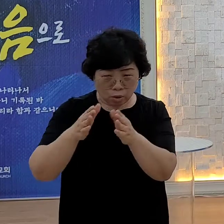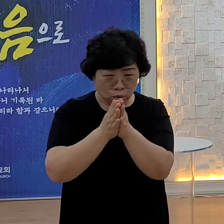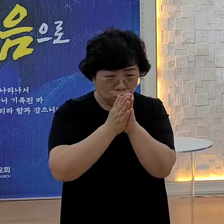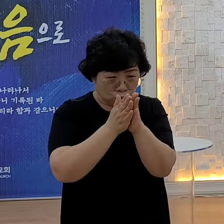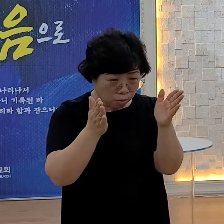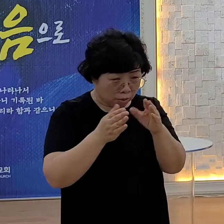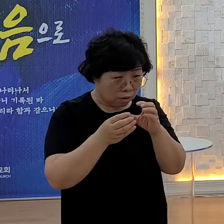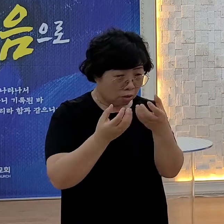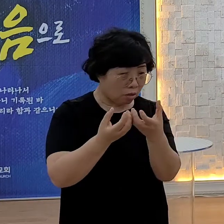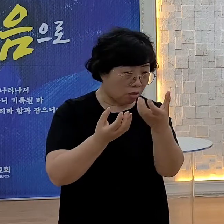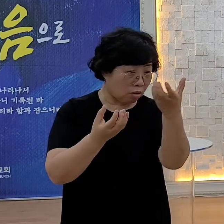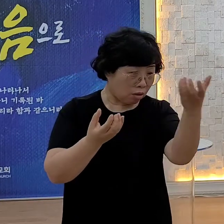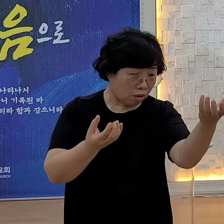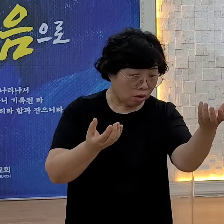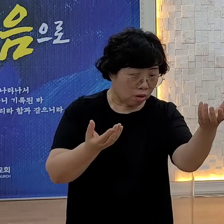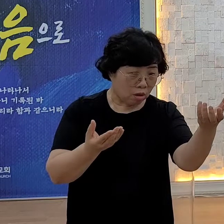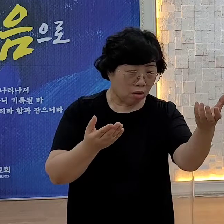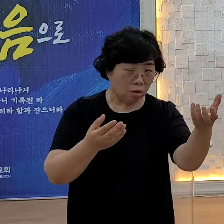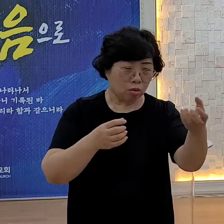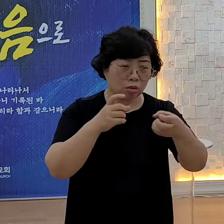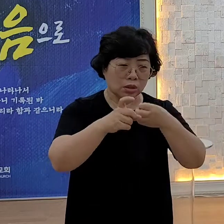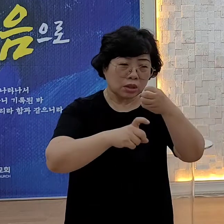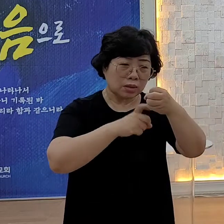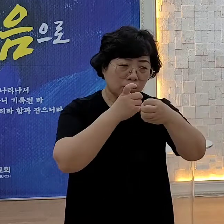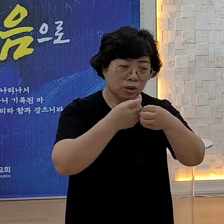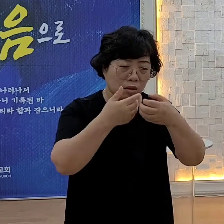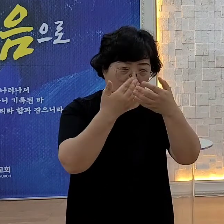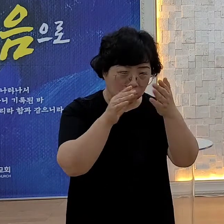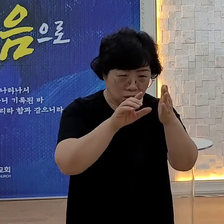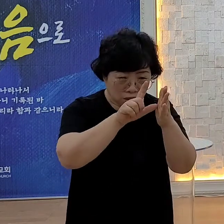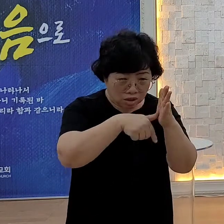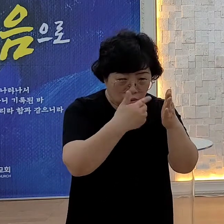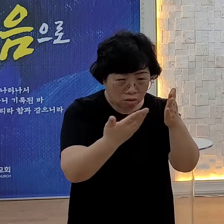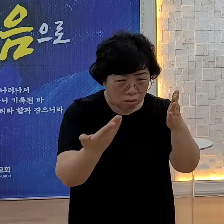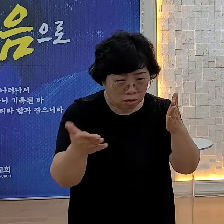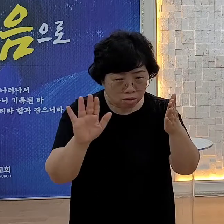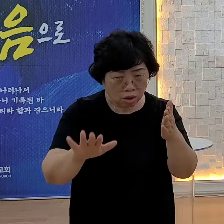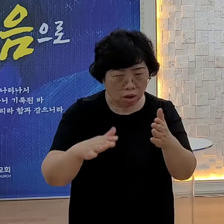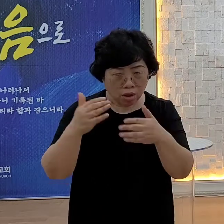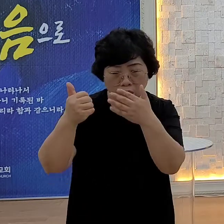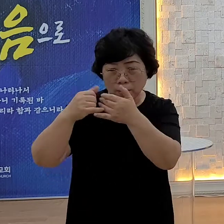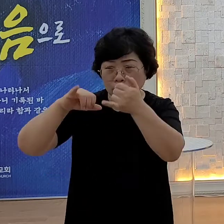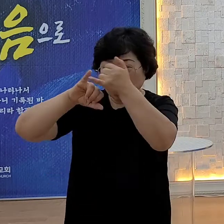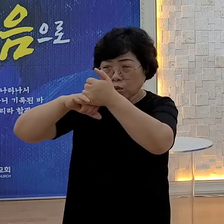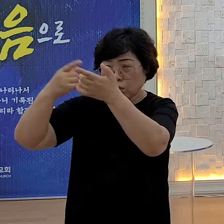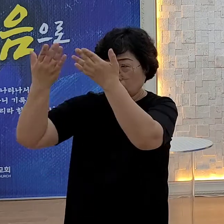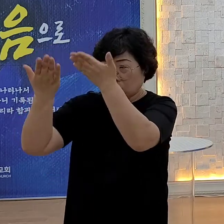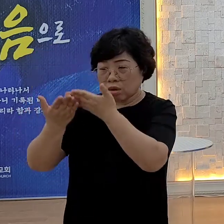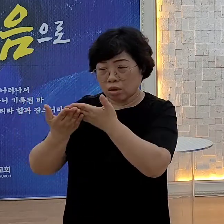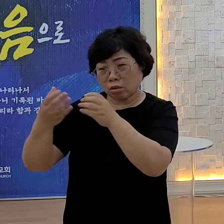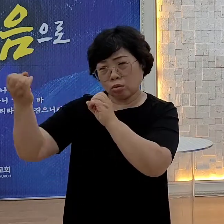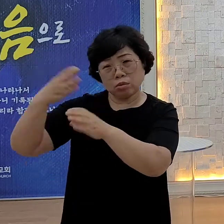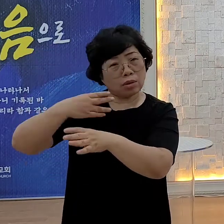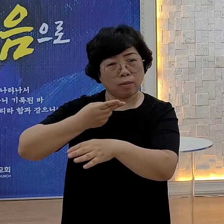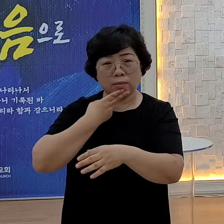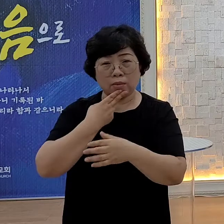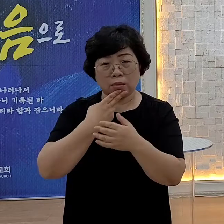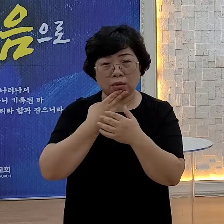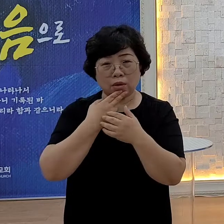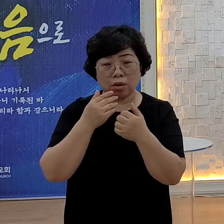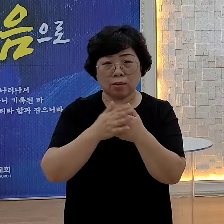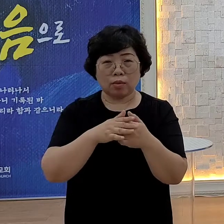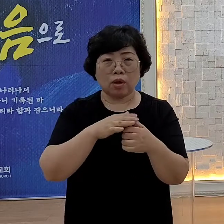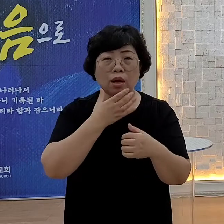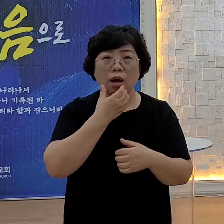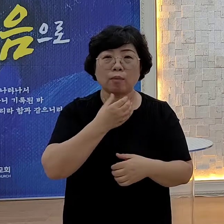그러고 나서 한 10년이 지났는데도 아무 소식이 없는 거예요. 그럼 몇 살 됐어요?